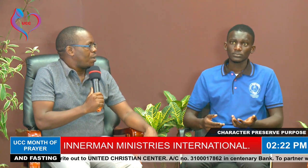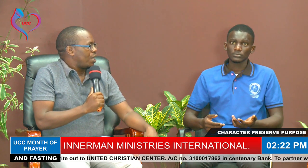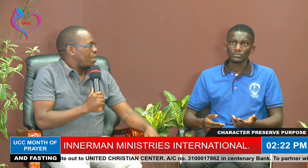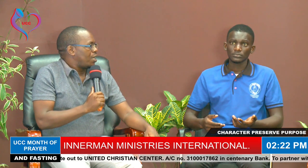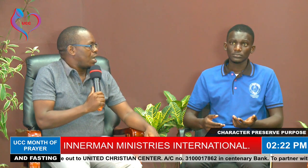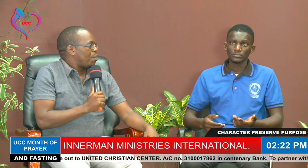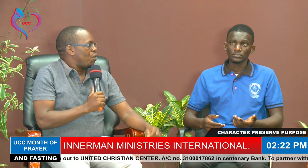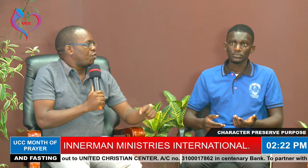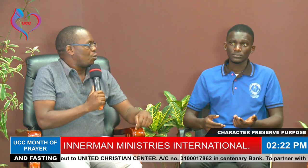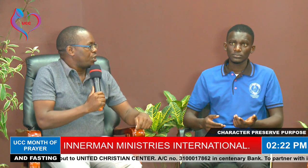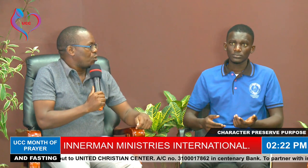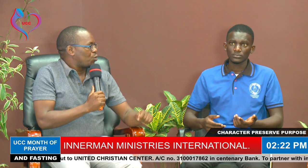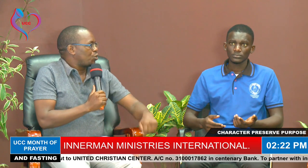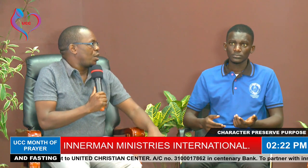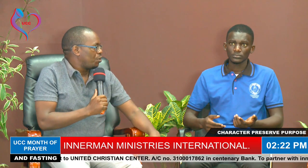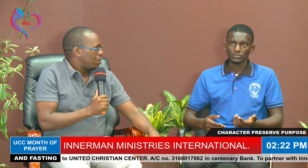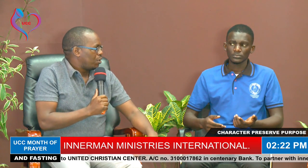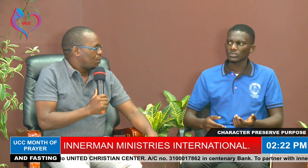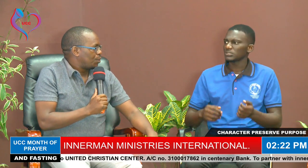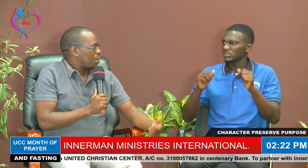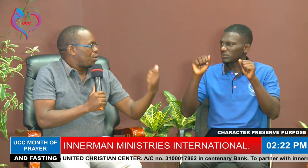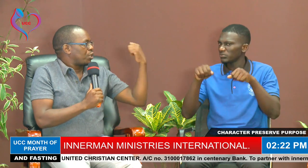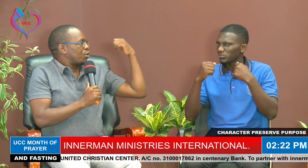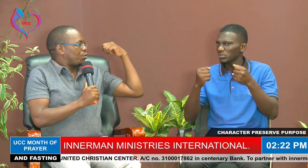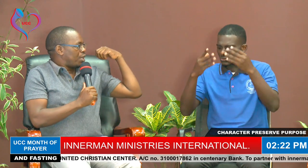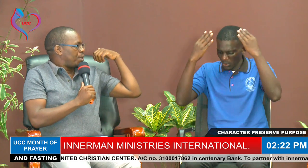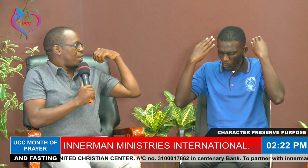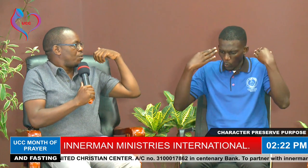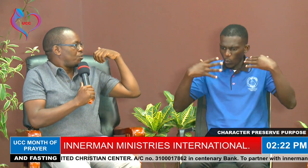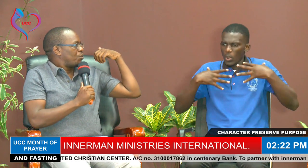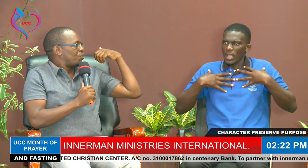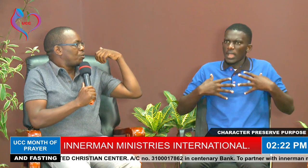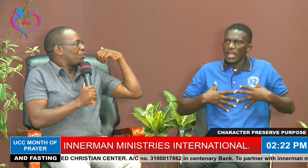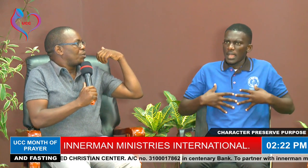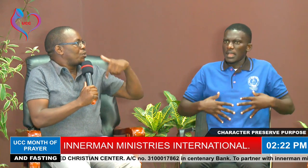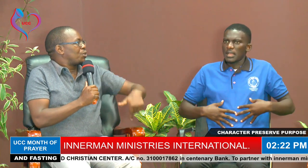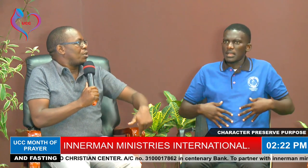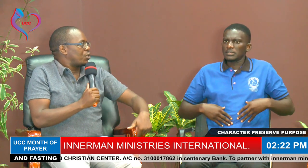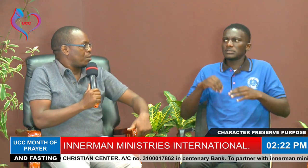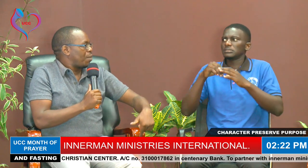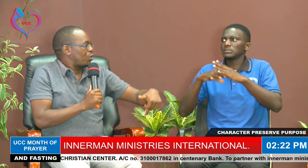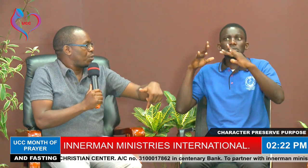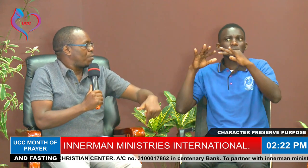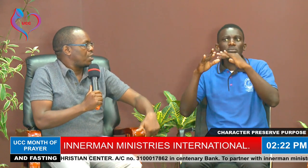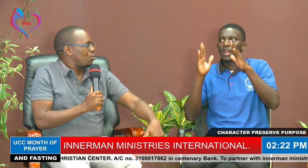toyambala armor of God ngoli ku lutalo. Ojambala lutalo terunnabeerawo. Okusanga ojambala. Ebyambalo tobyambalira ku